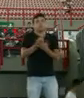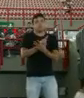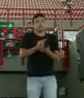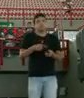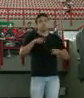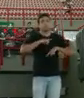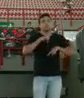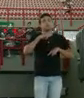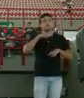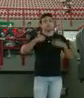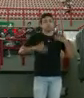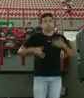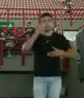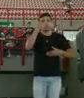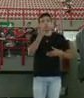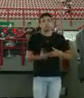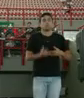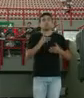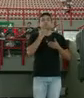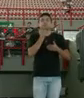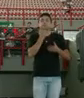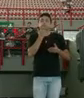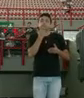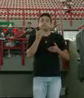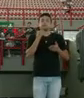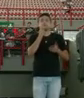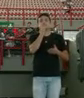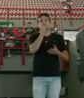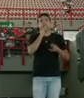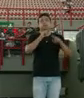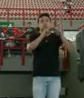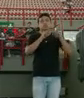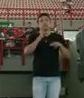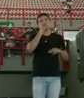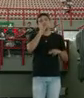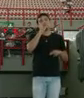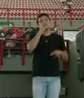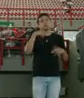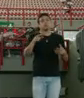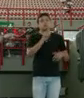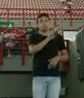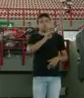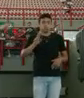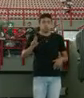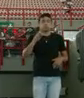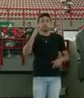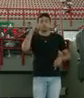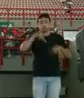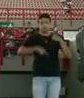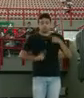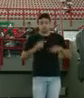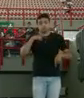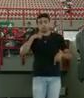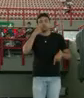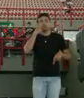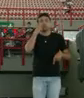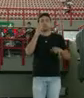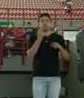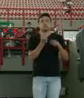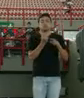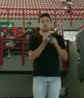uma desidratação. Então você me diz, qual é o nome do hormônio que regula a quantidade